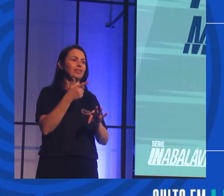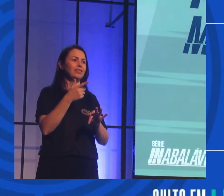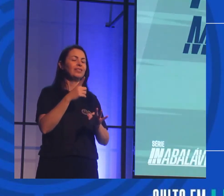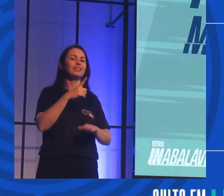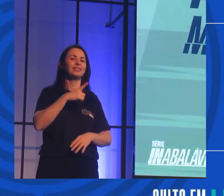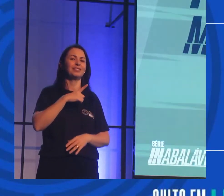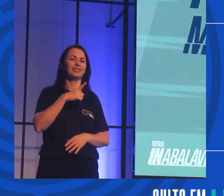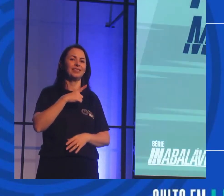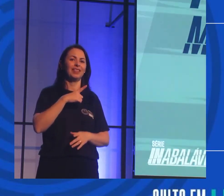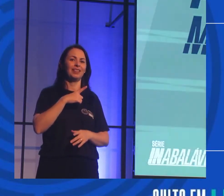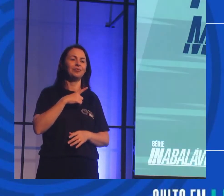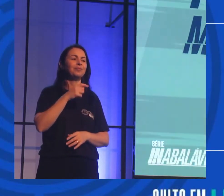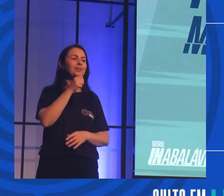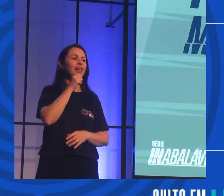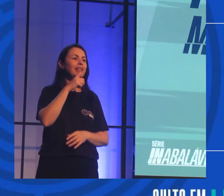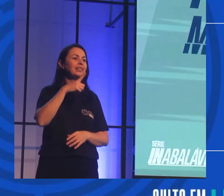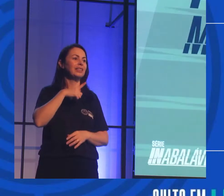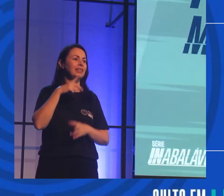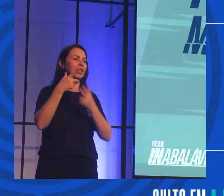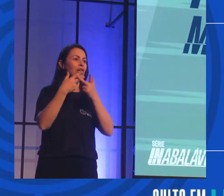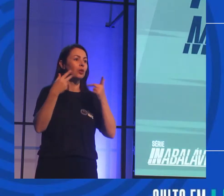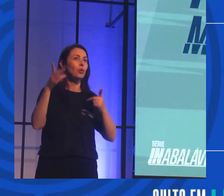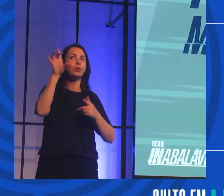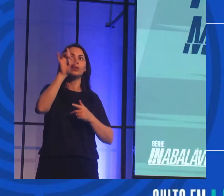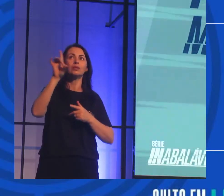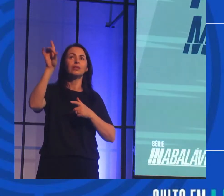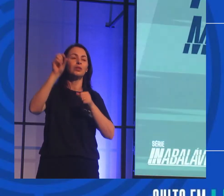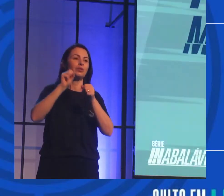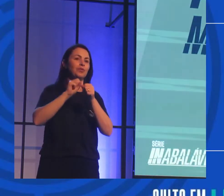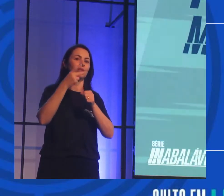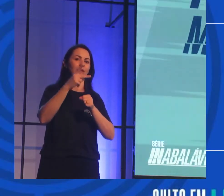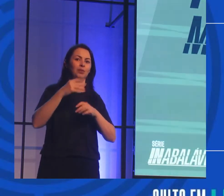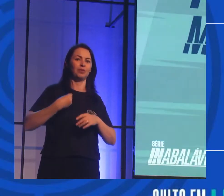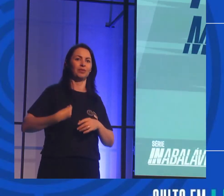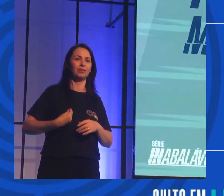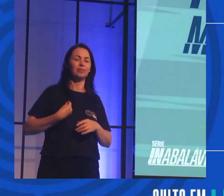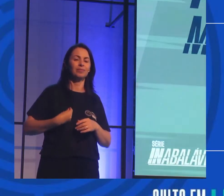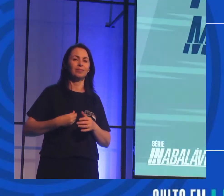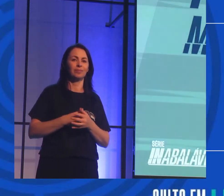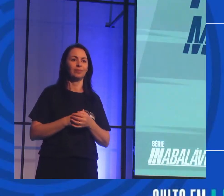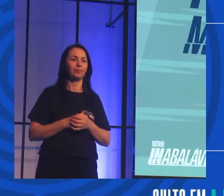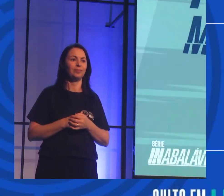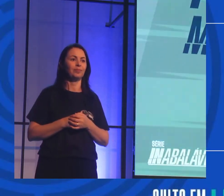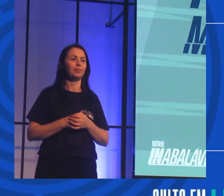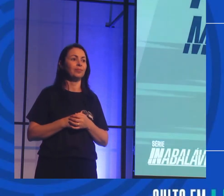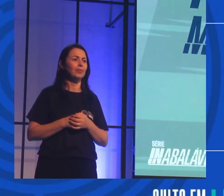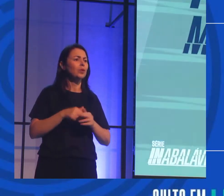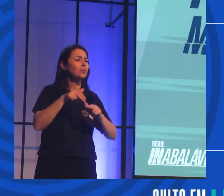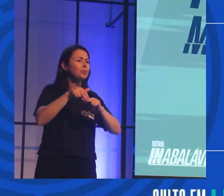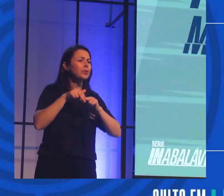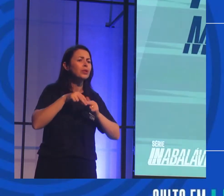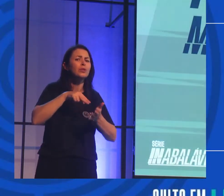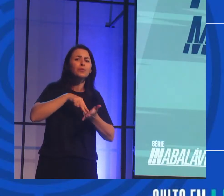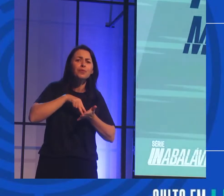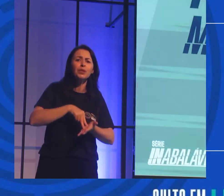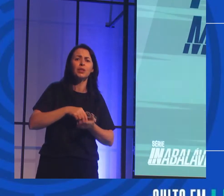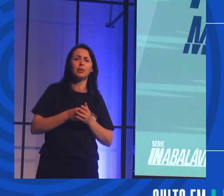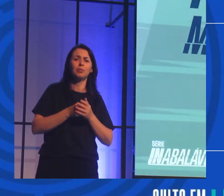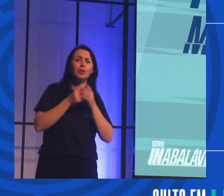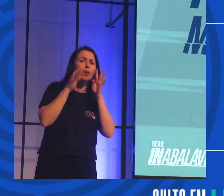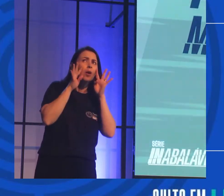há coisas que Deus quer fazer com a sua vida. Permaneça firme, volte-se a